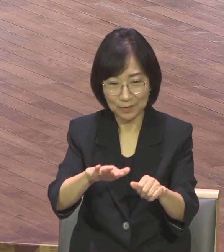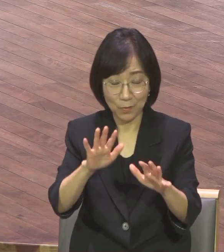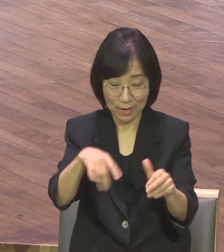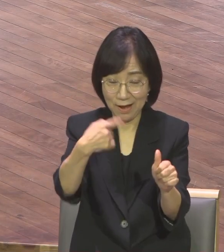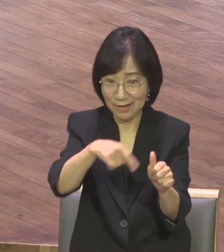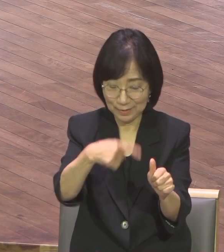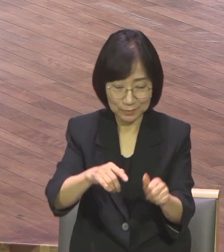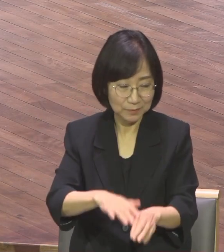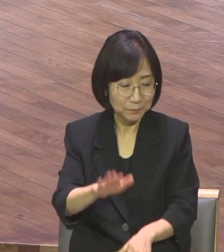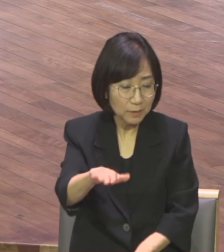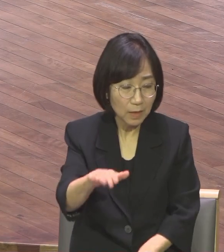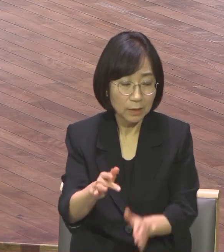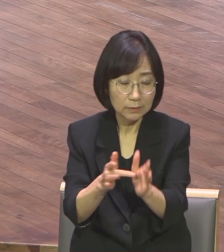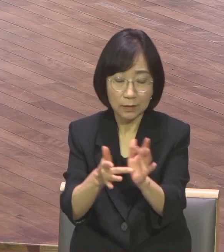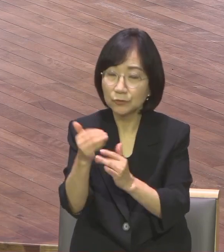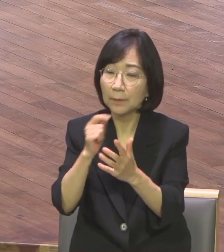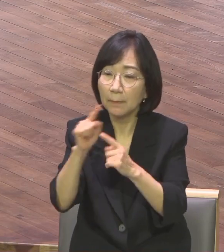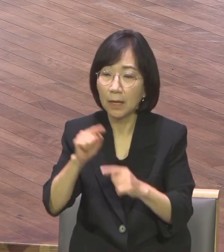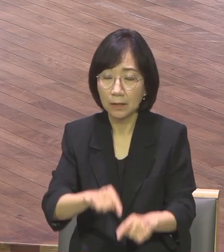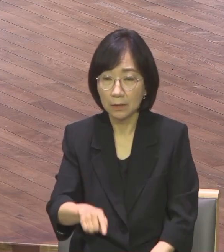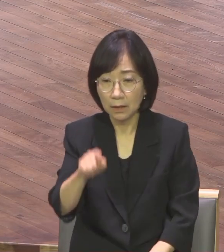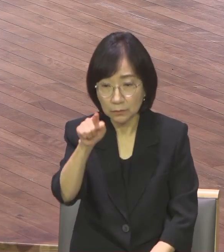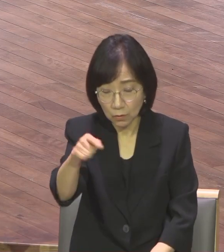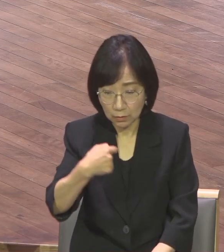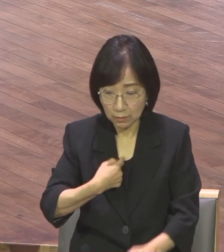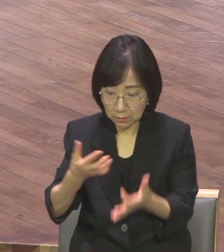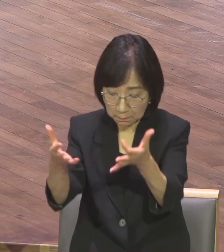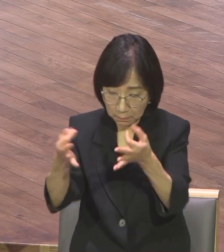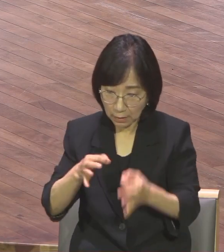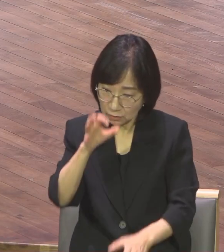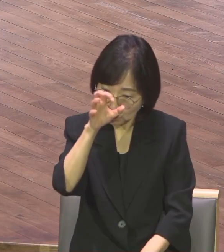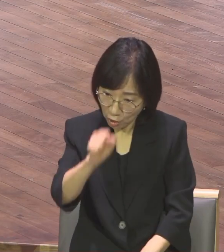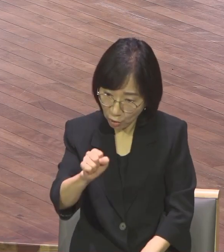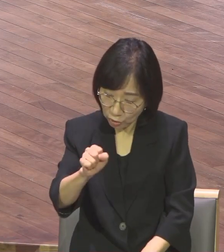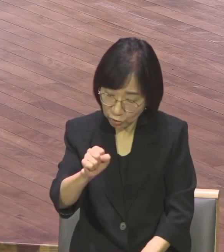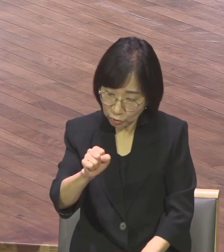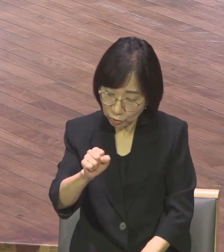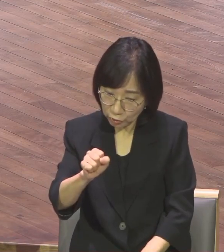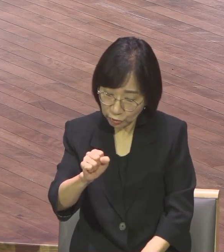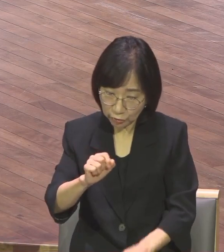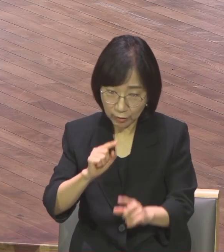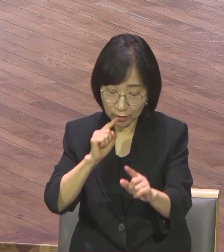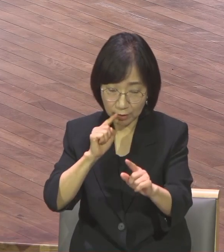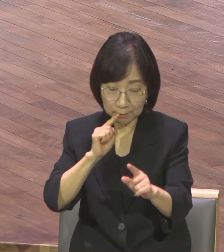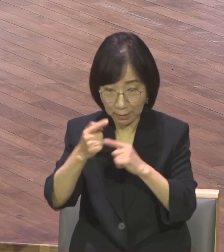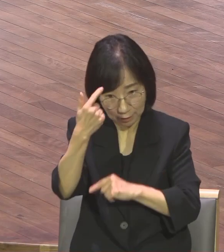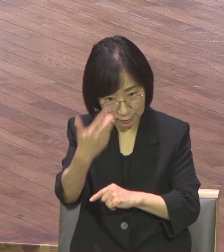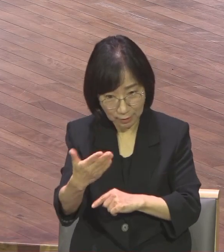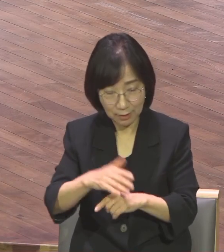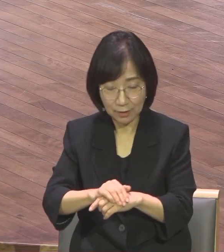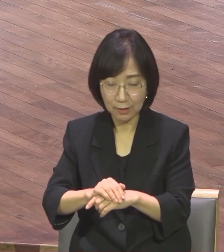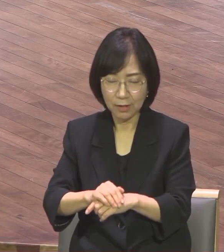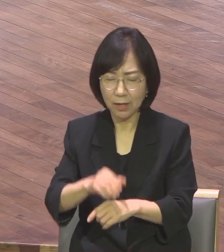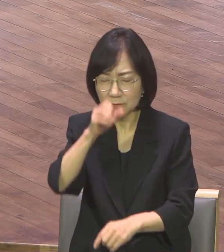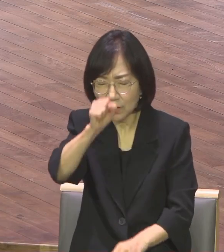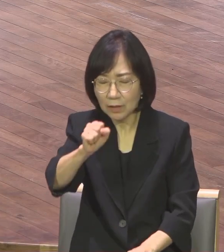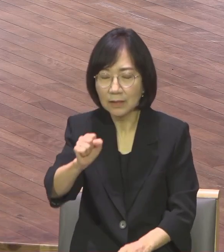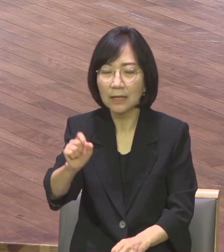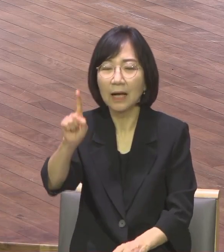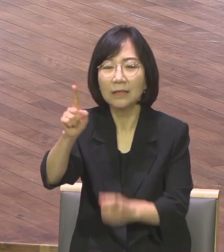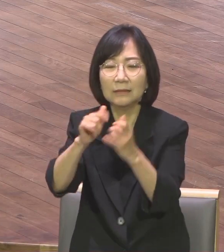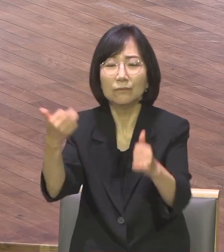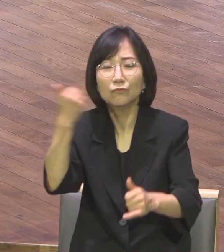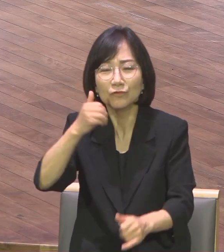18절입니다. 예수께서 이르시되 너가 어찌하여 나를 선하다 이렇게 되냐? 하나님 한 분 외에는 선한 이가 없느니라.